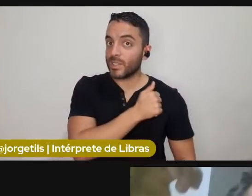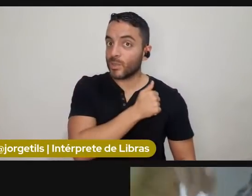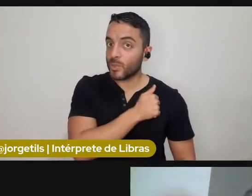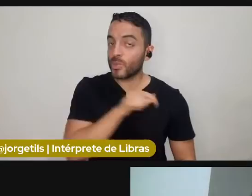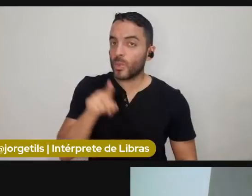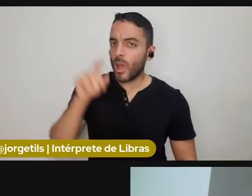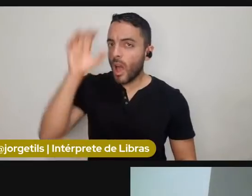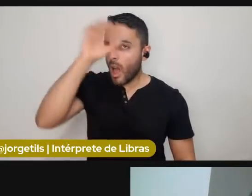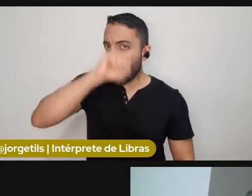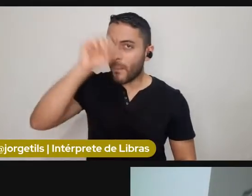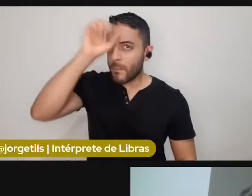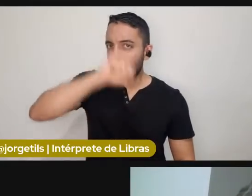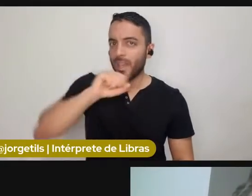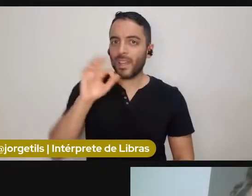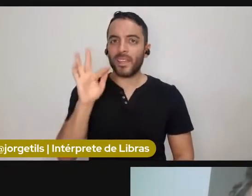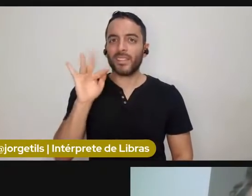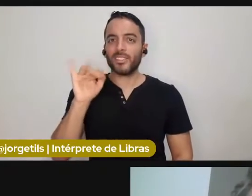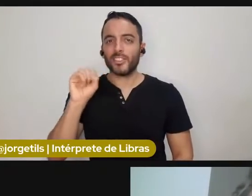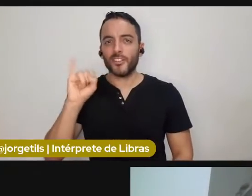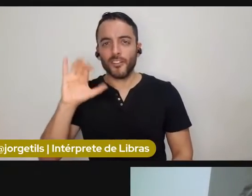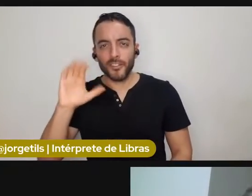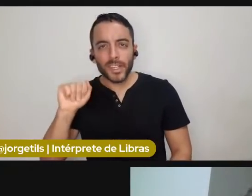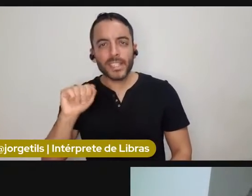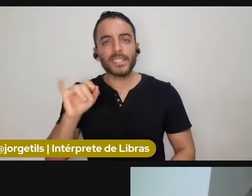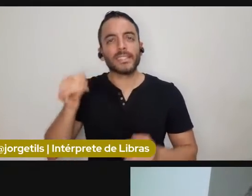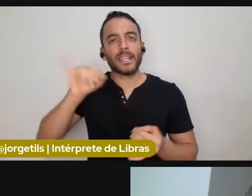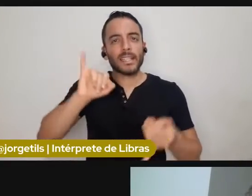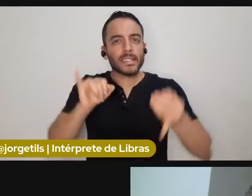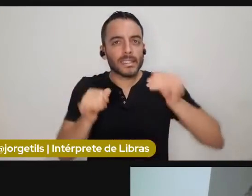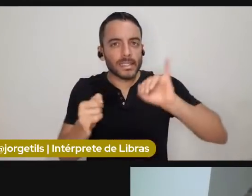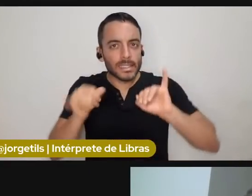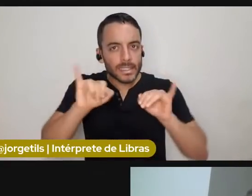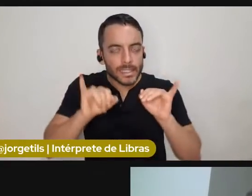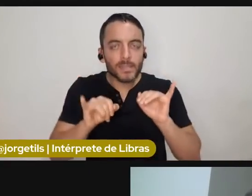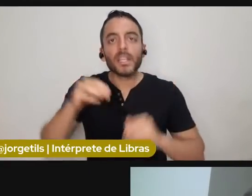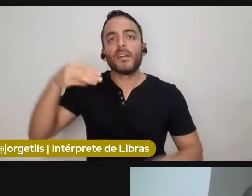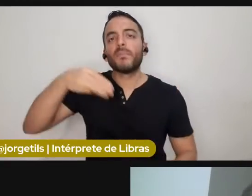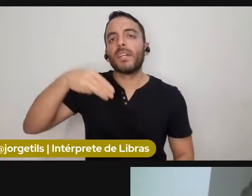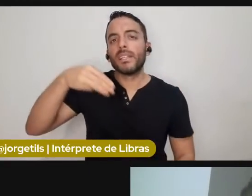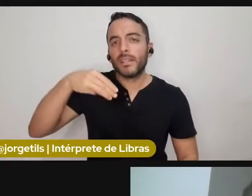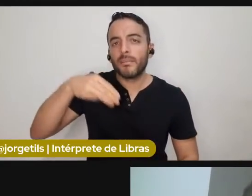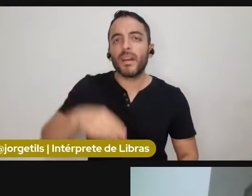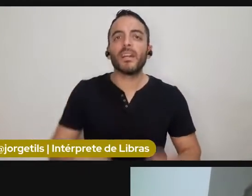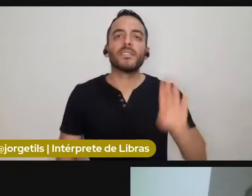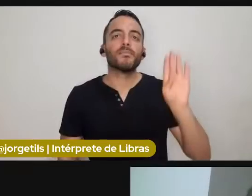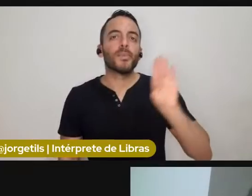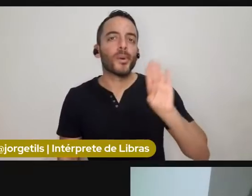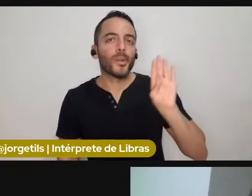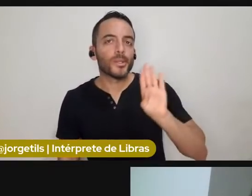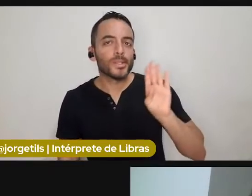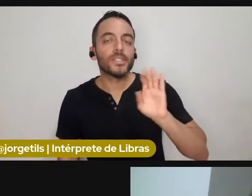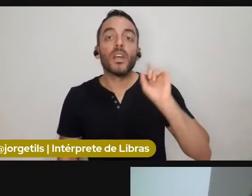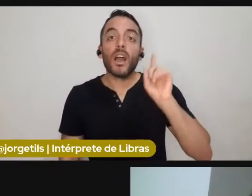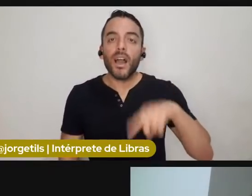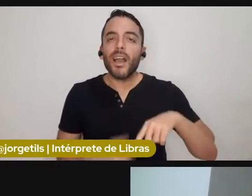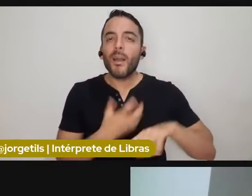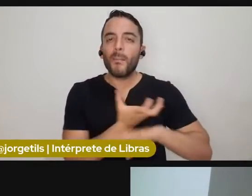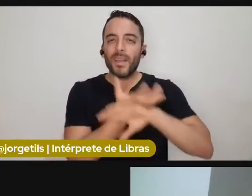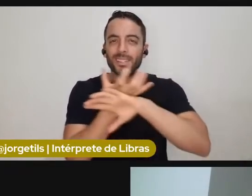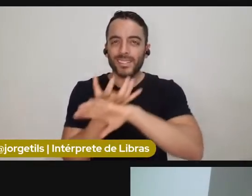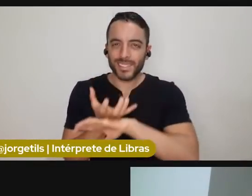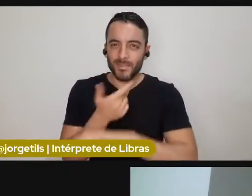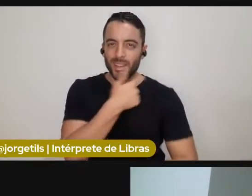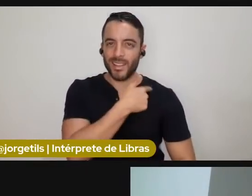aprenderem física, química, matemática, biologia, enfim, as matérias do ensino médio, eles já começam